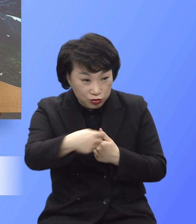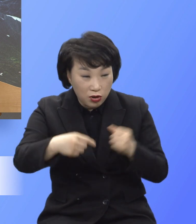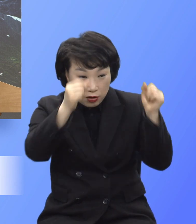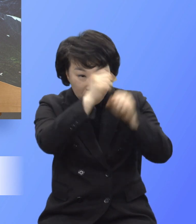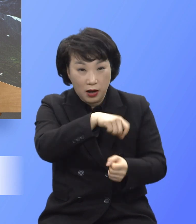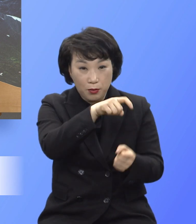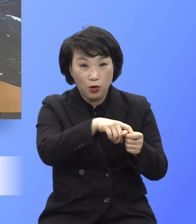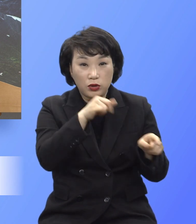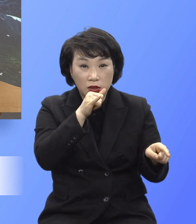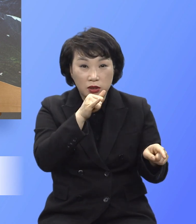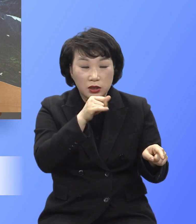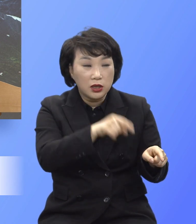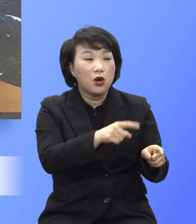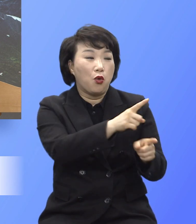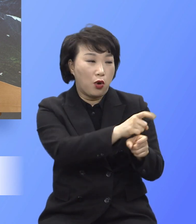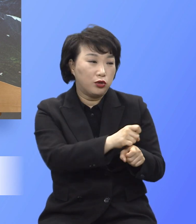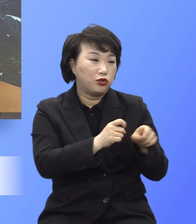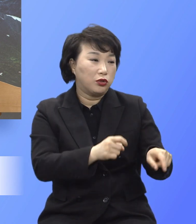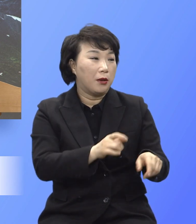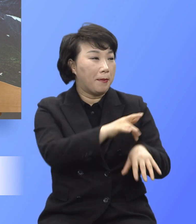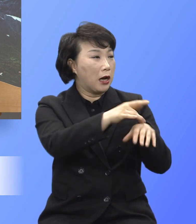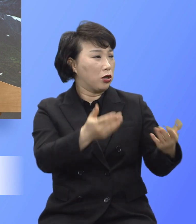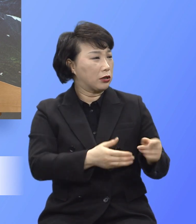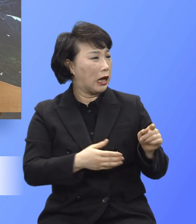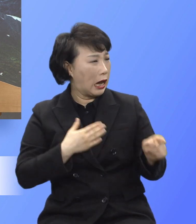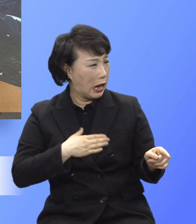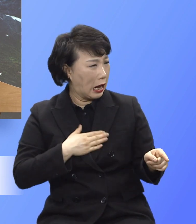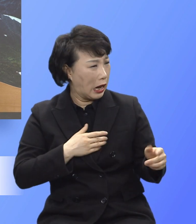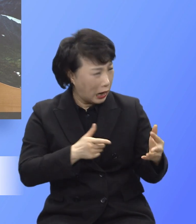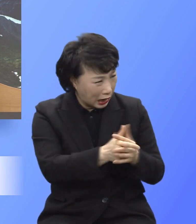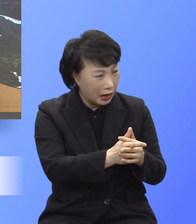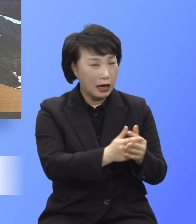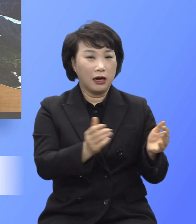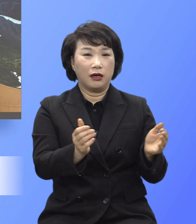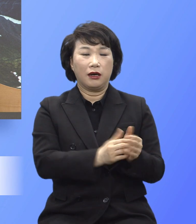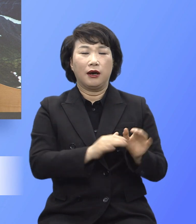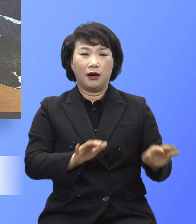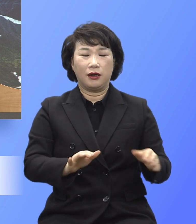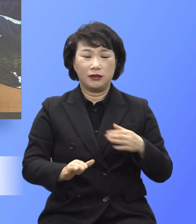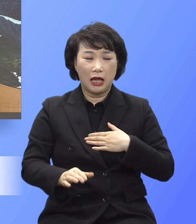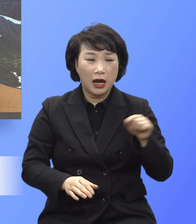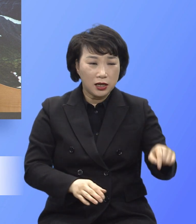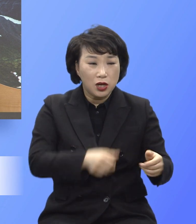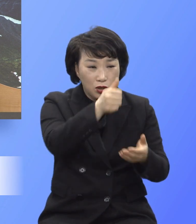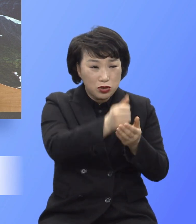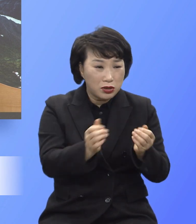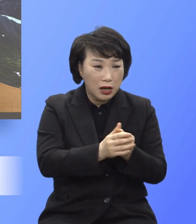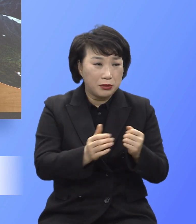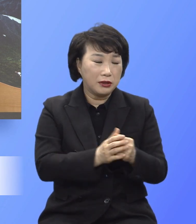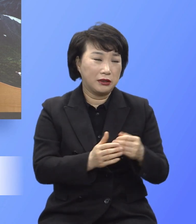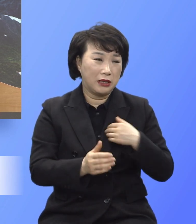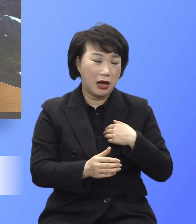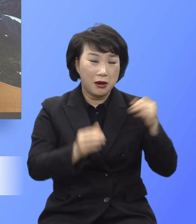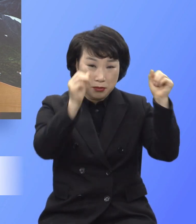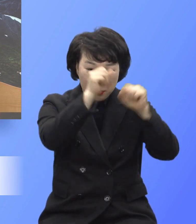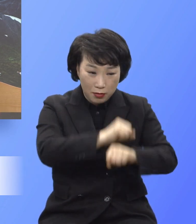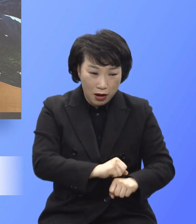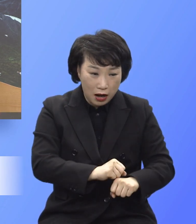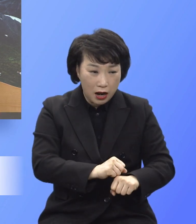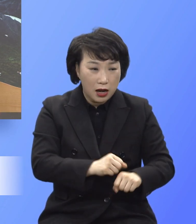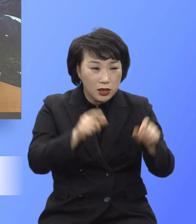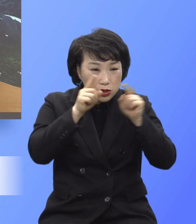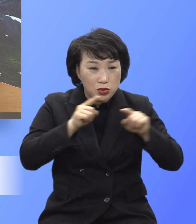죽이고 멸망시키는 이 원수는 마귀 역사임을 깨닫고 내가 이 죄로 말미암아 멸망